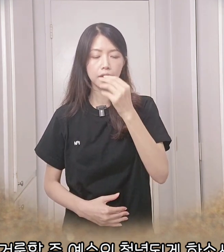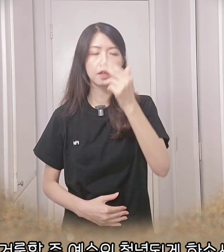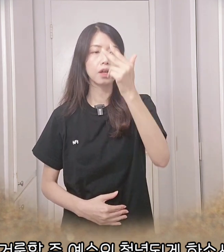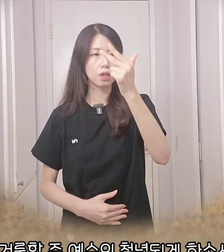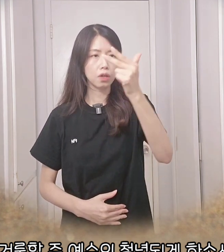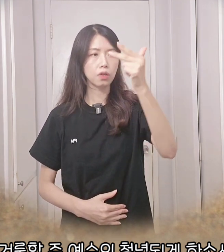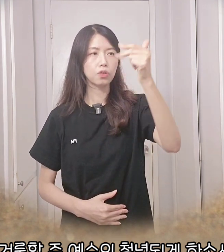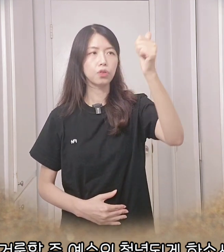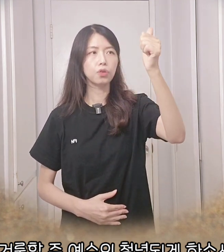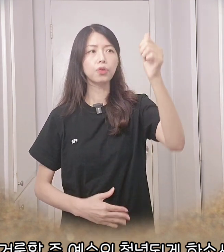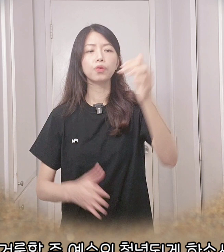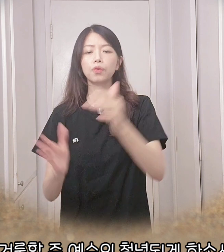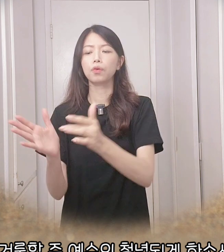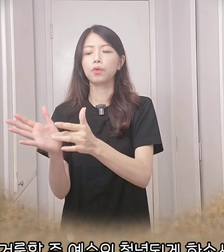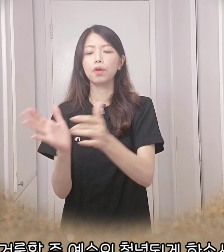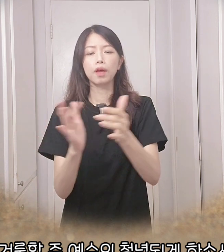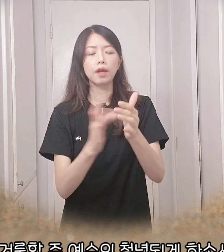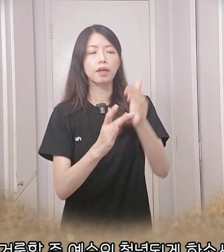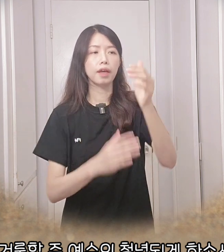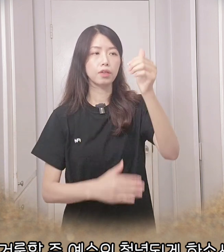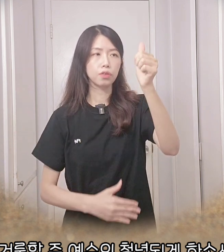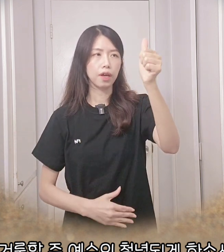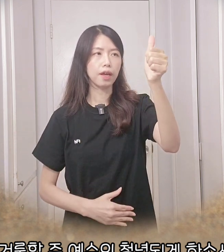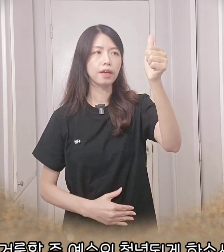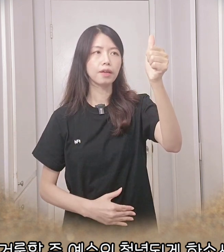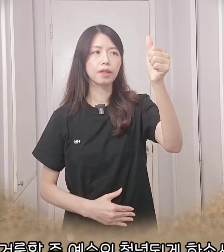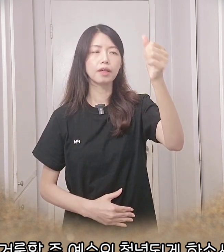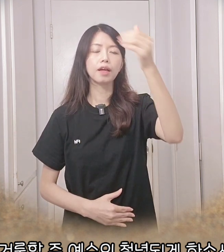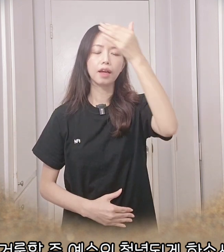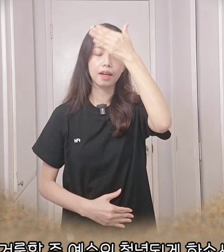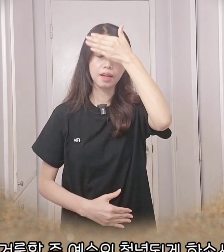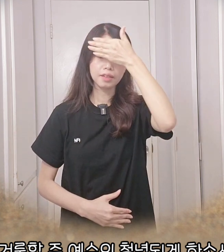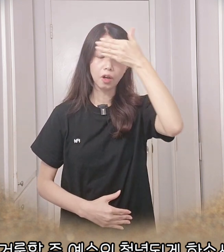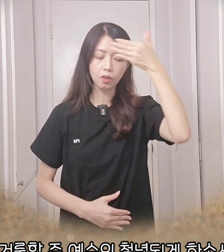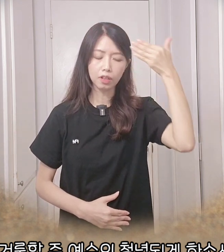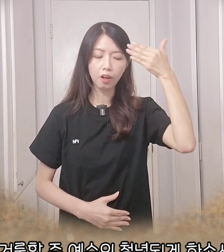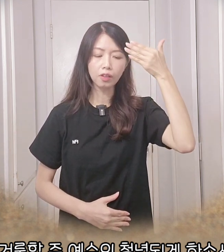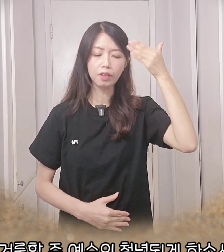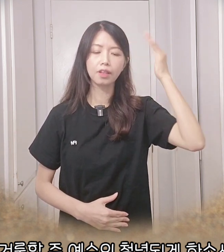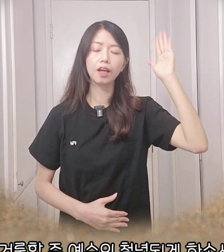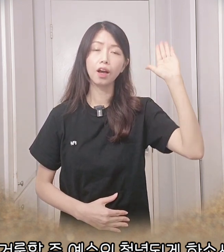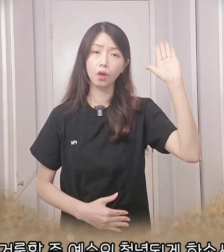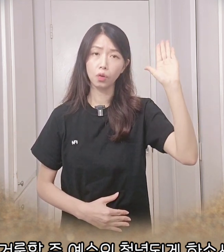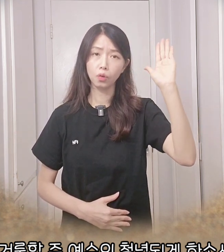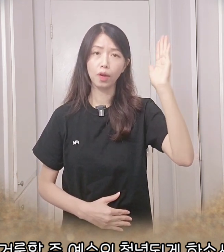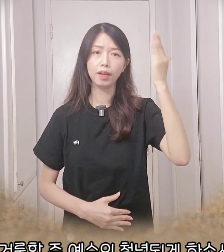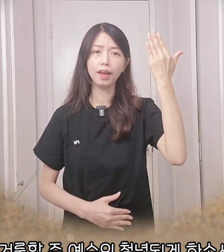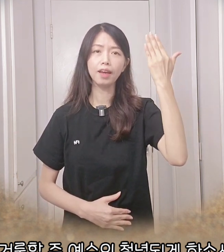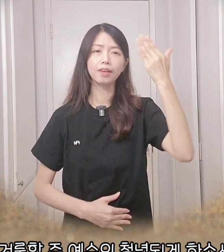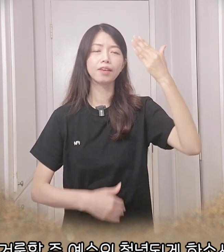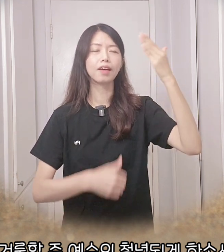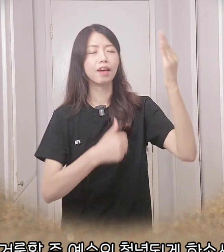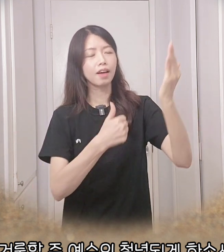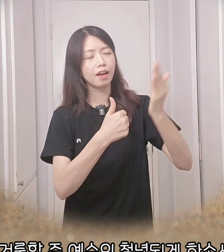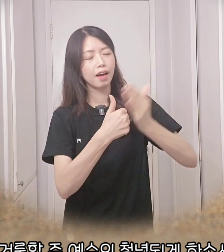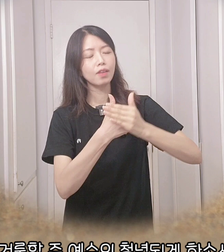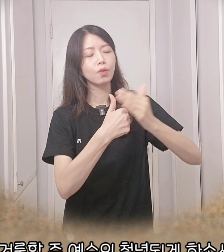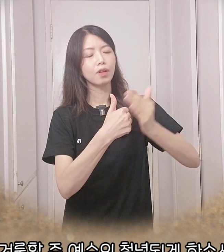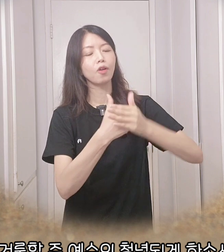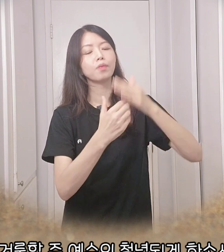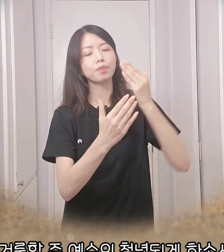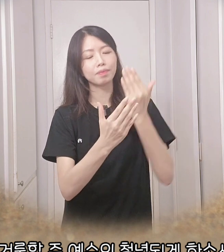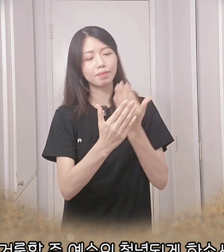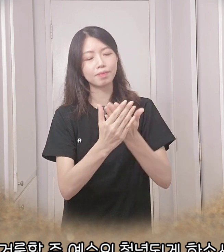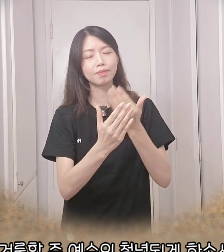거룩한 주 예수의 청년 되게